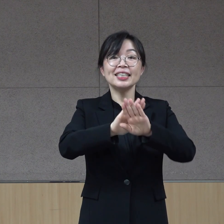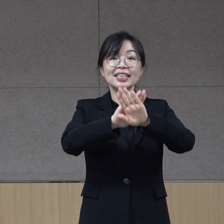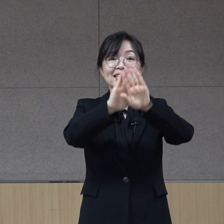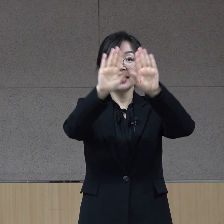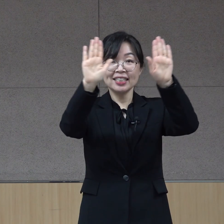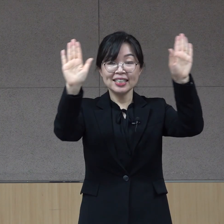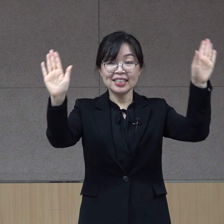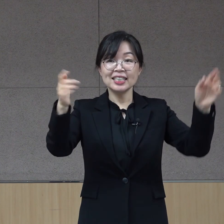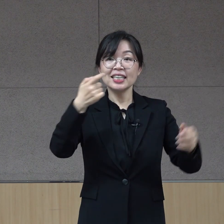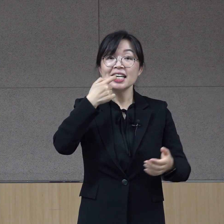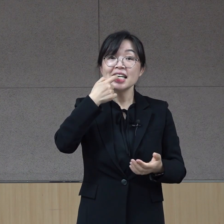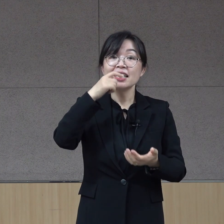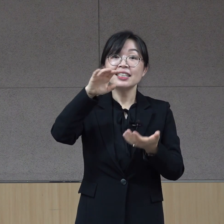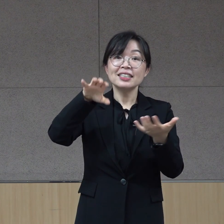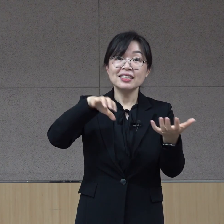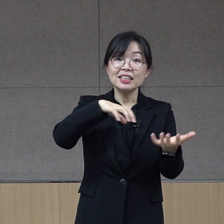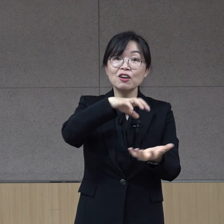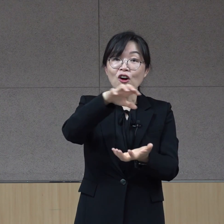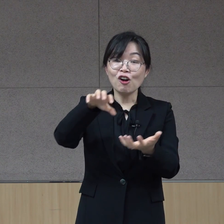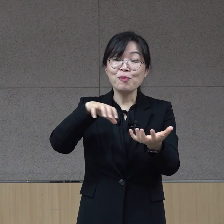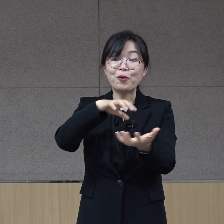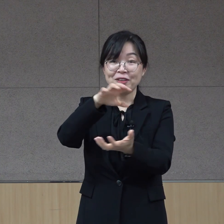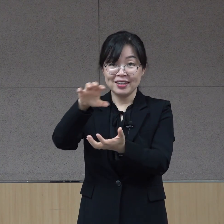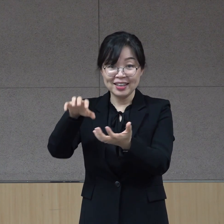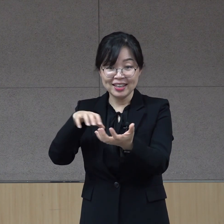하늘이 흐린 걸 보니